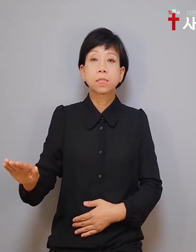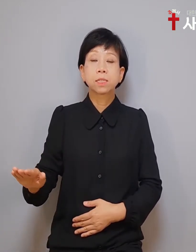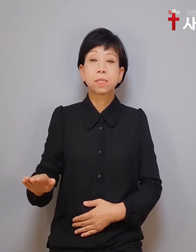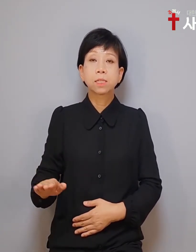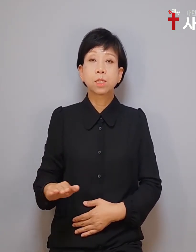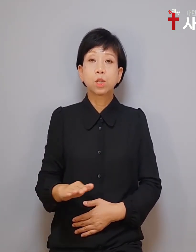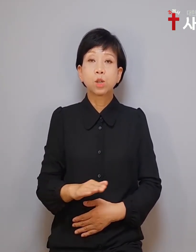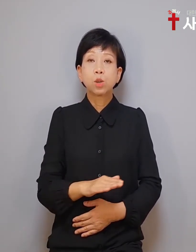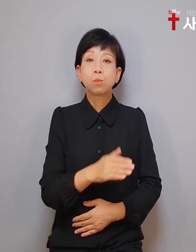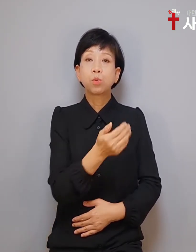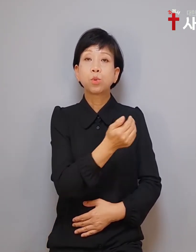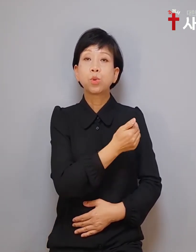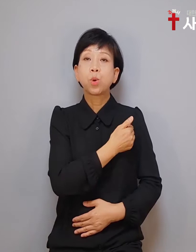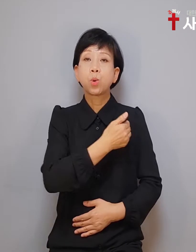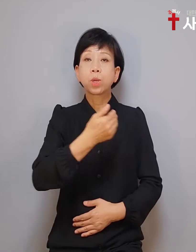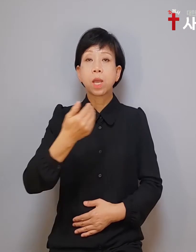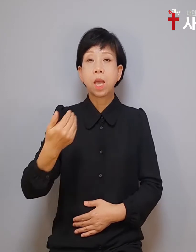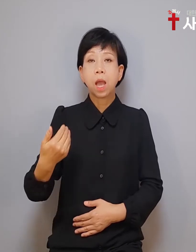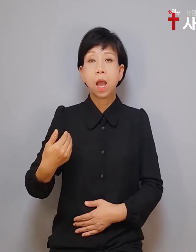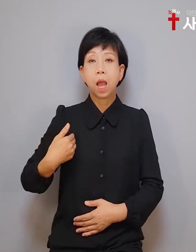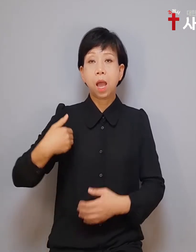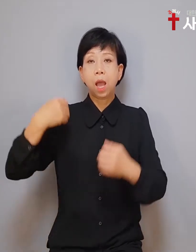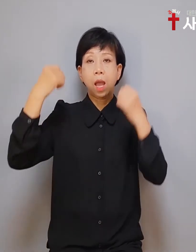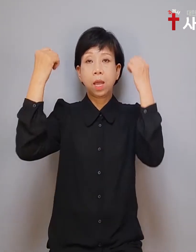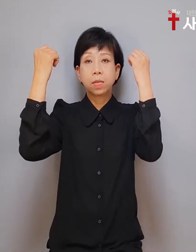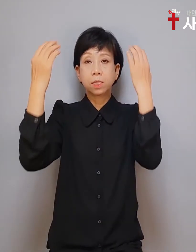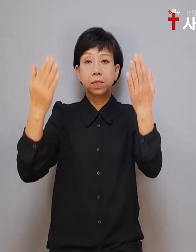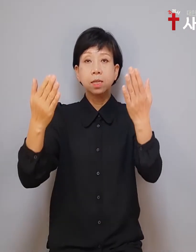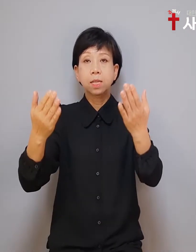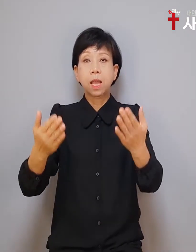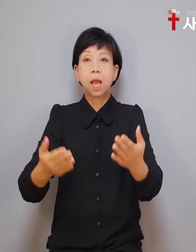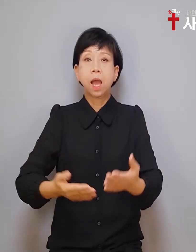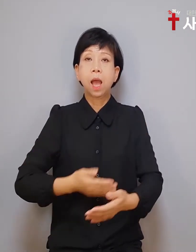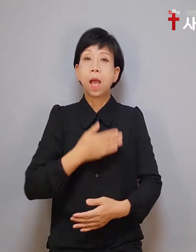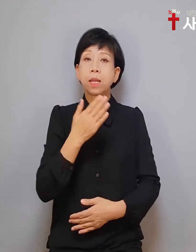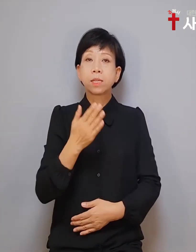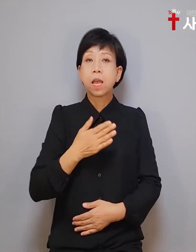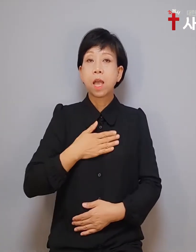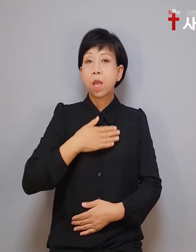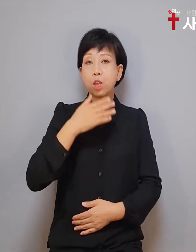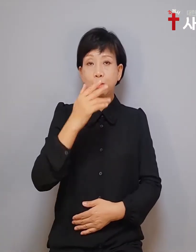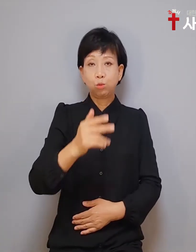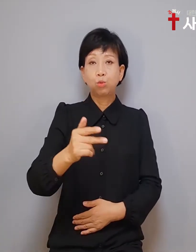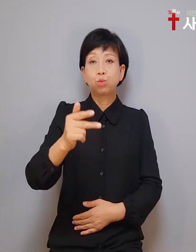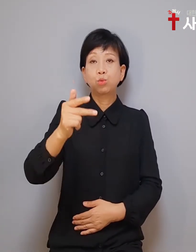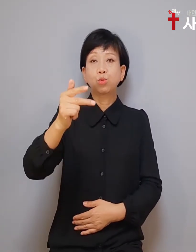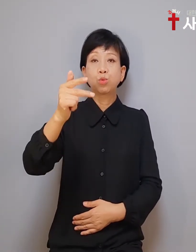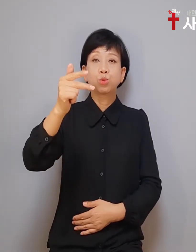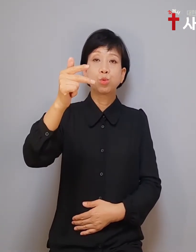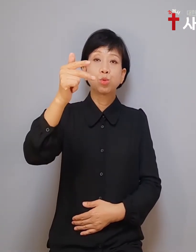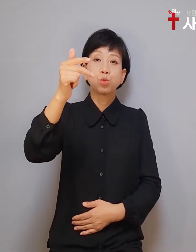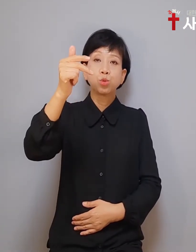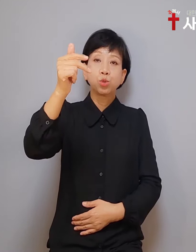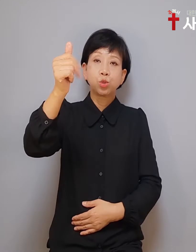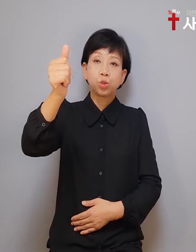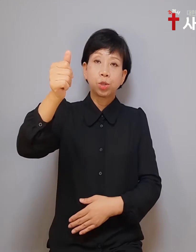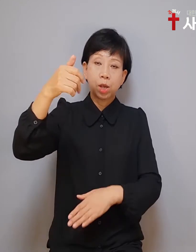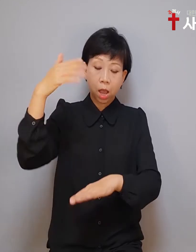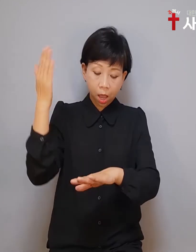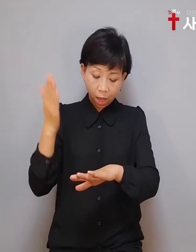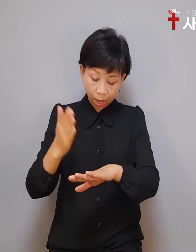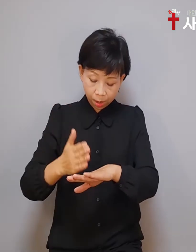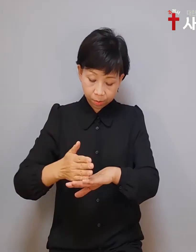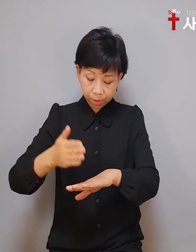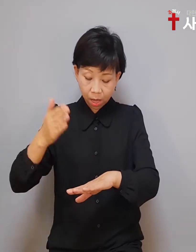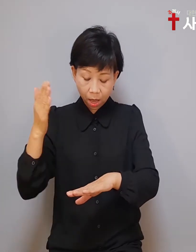우리를 부욕해 하신 나의 주